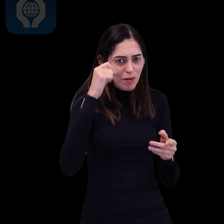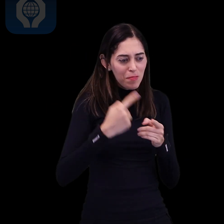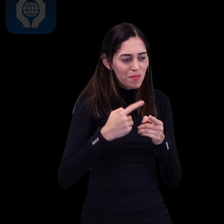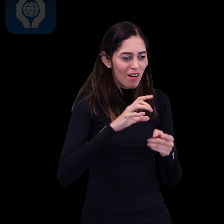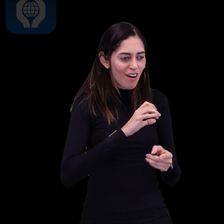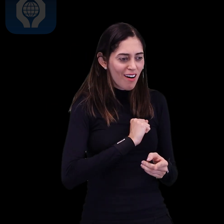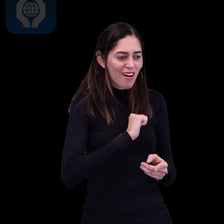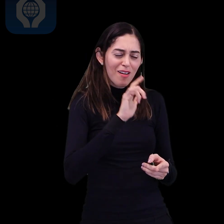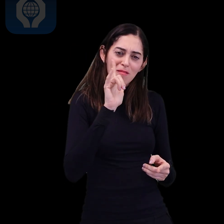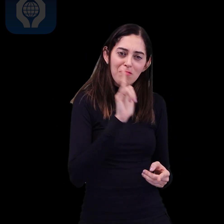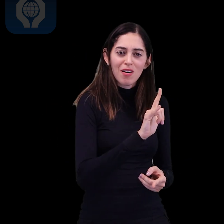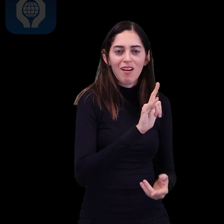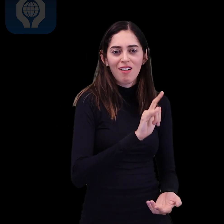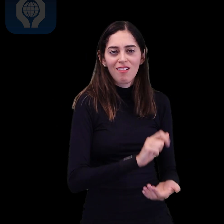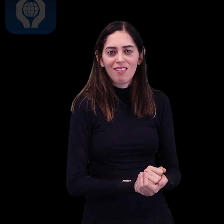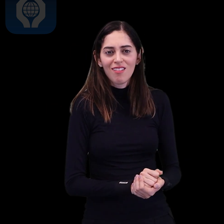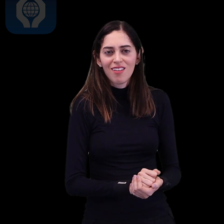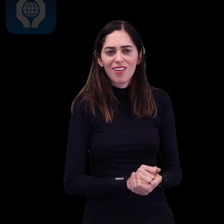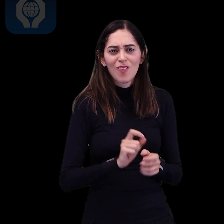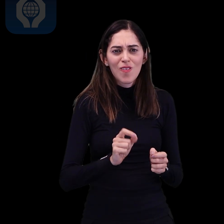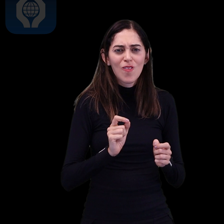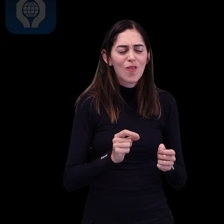ser comparados com o jardim de Deus.